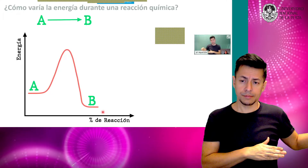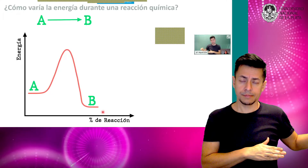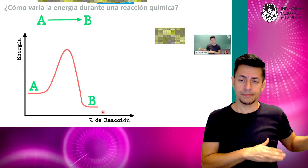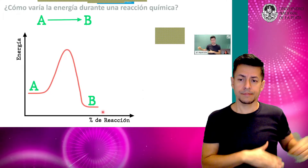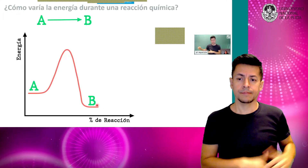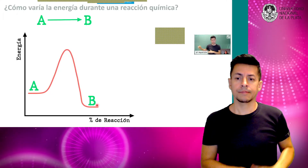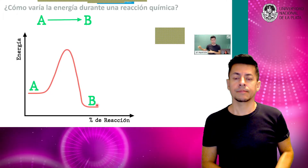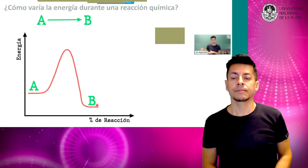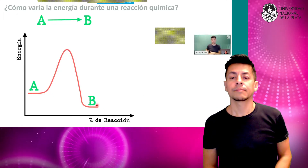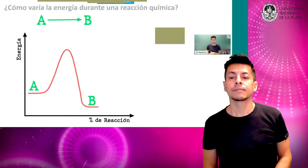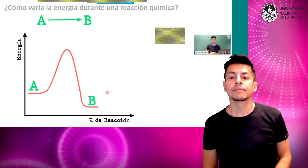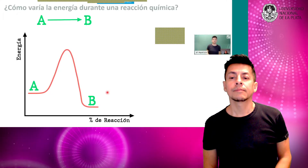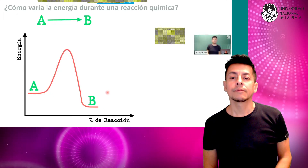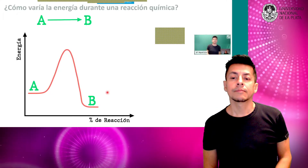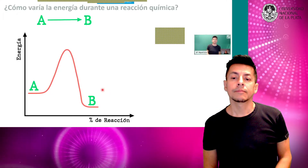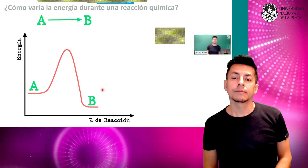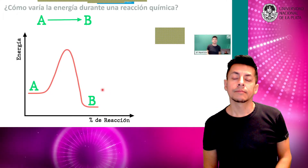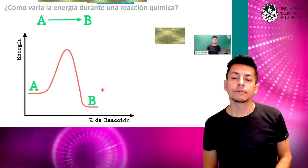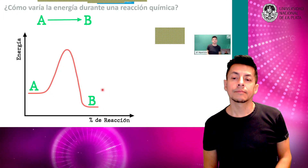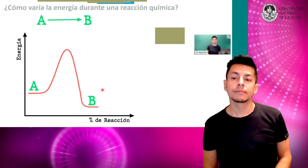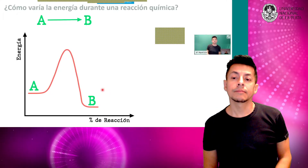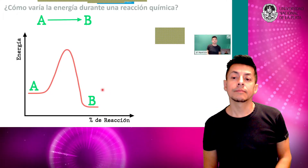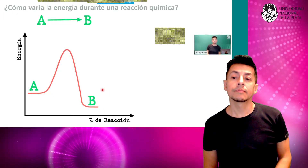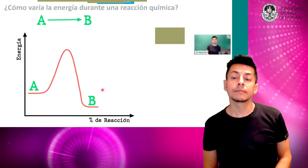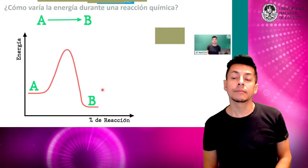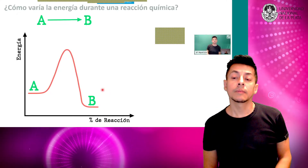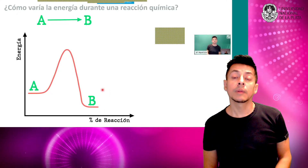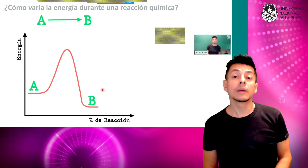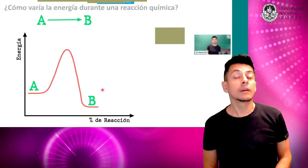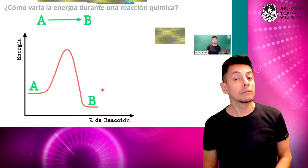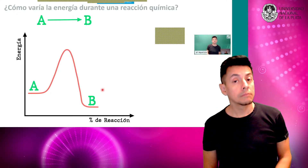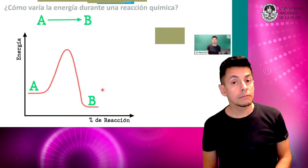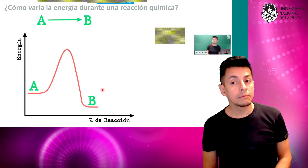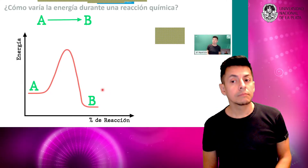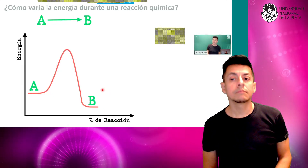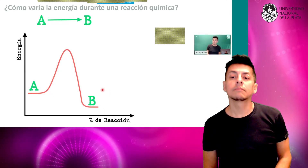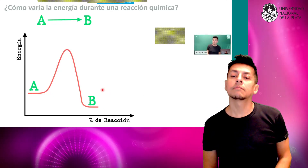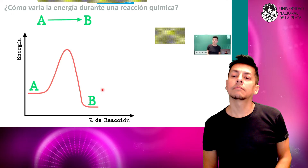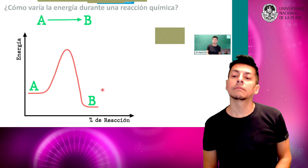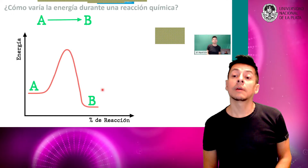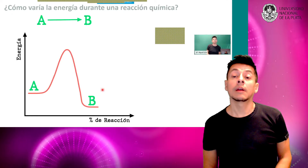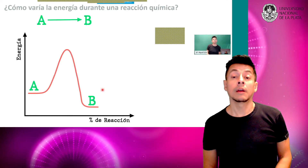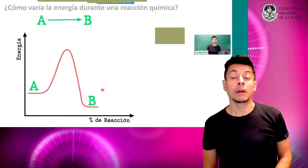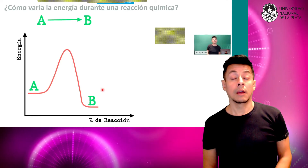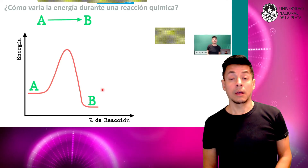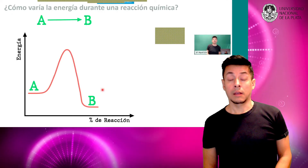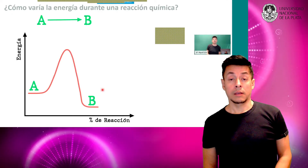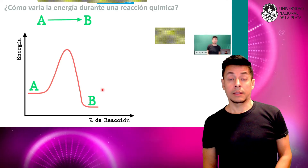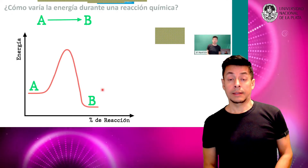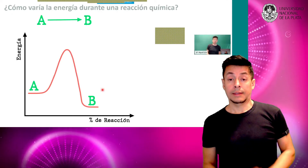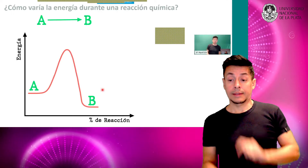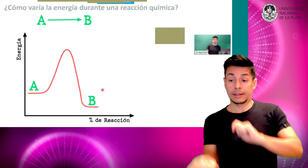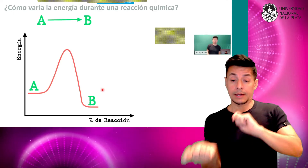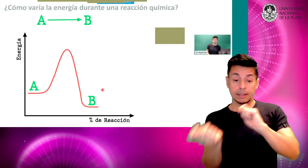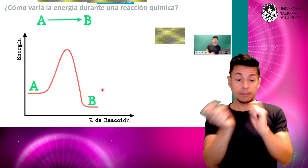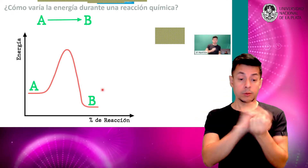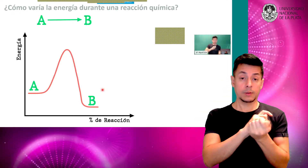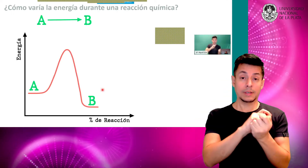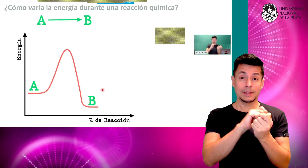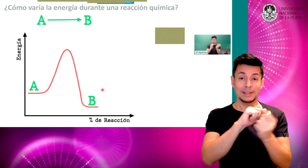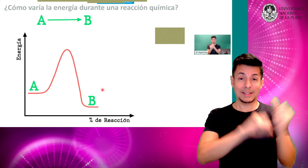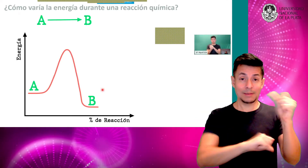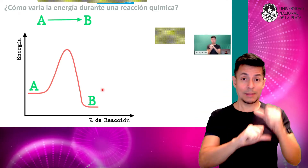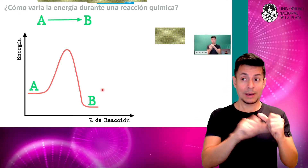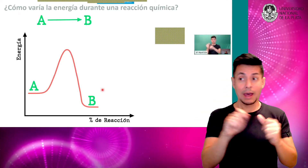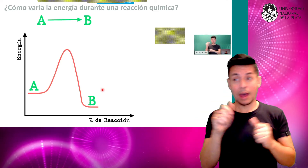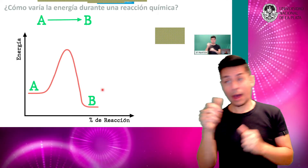B. Es decir, para poder hacer una transformación química de A en